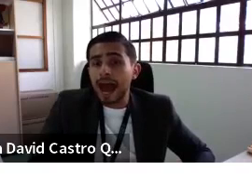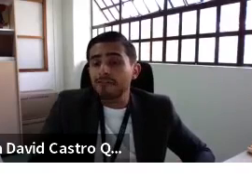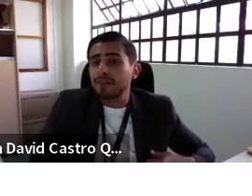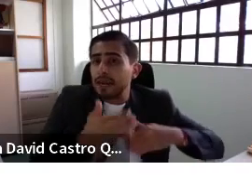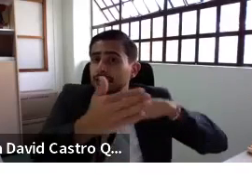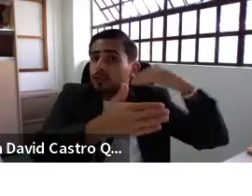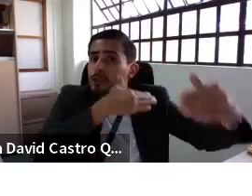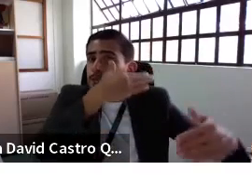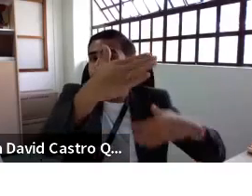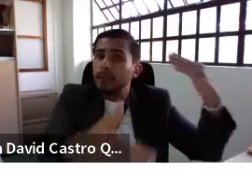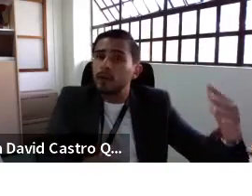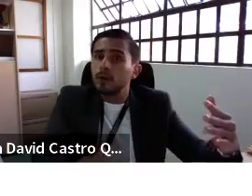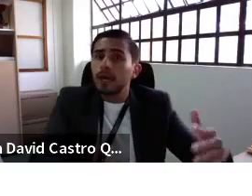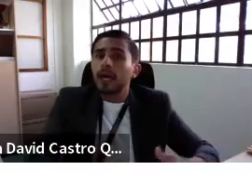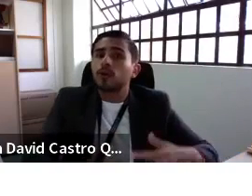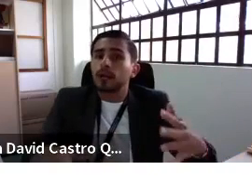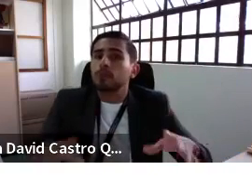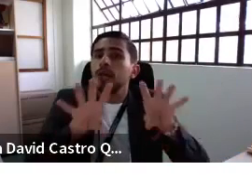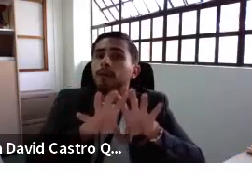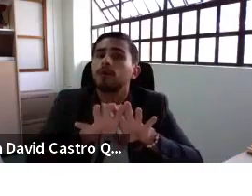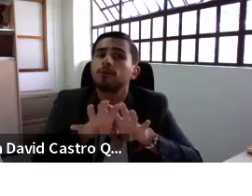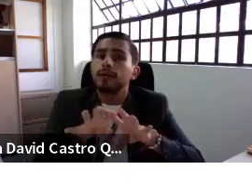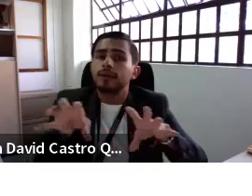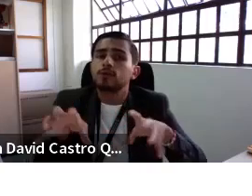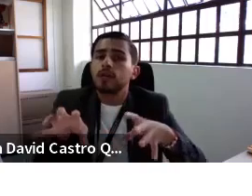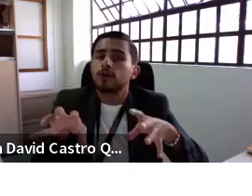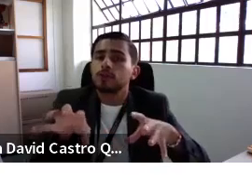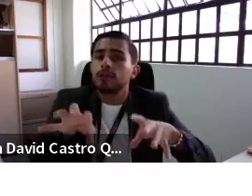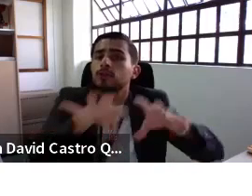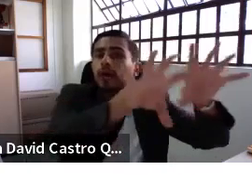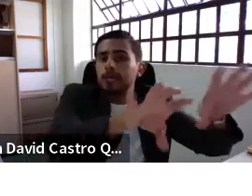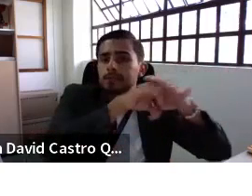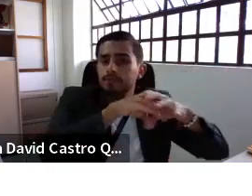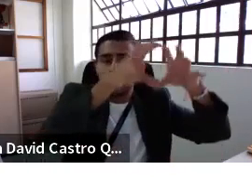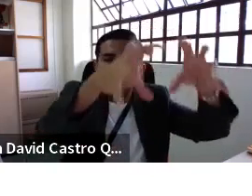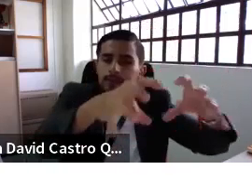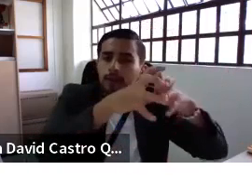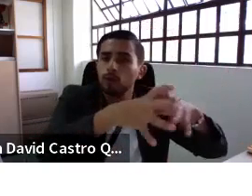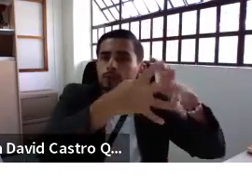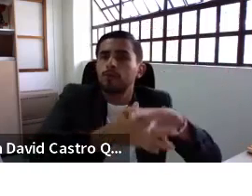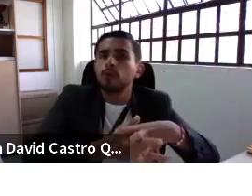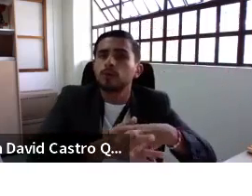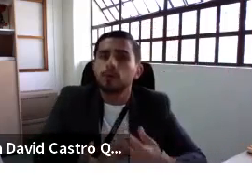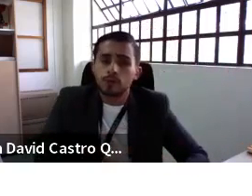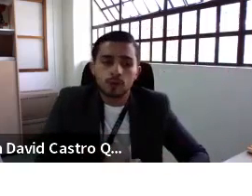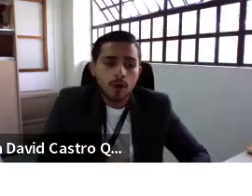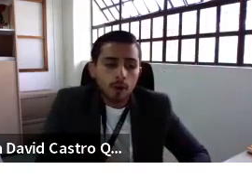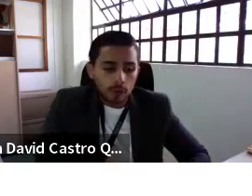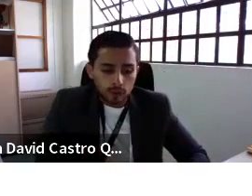al final de todo ese camino encontramos que la mejor forma de traducir el conocimiento es este recurso este producto por eso cuando